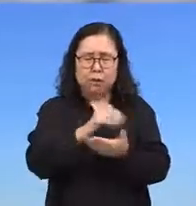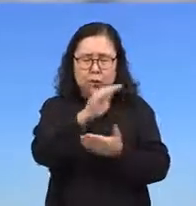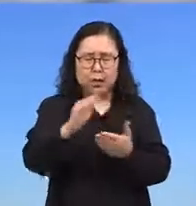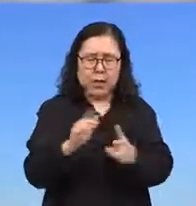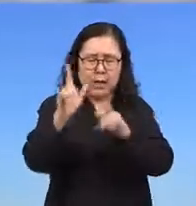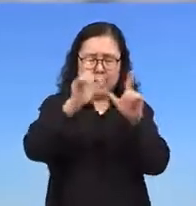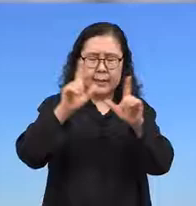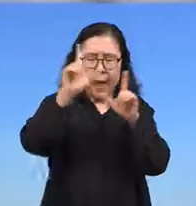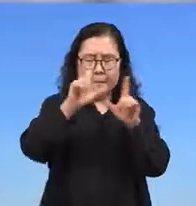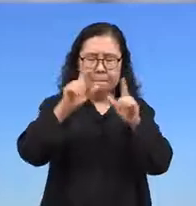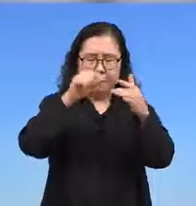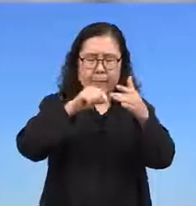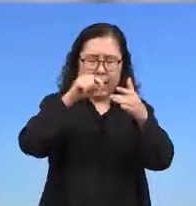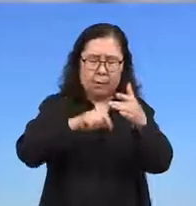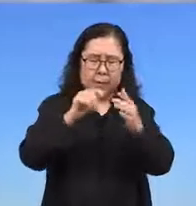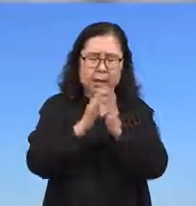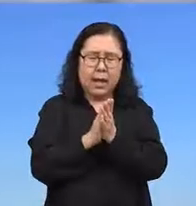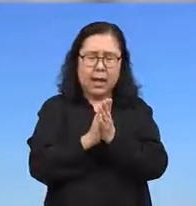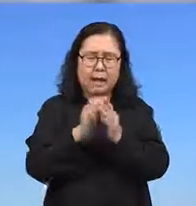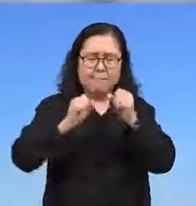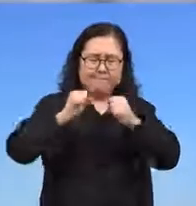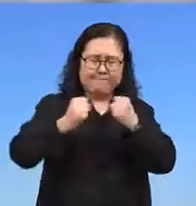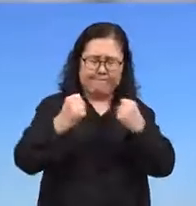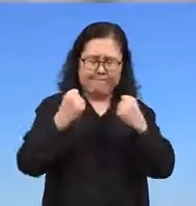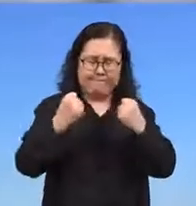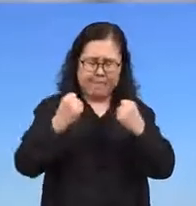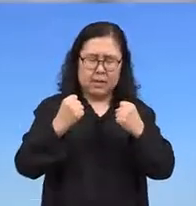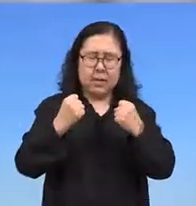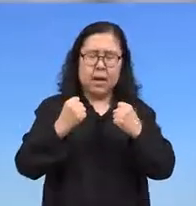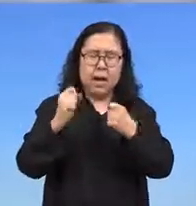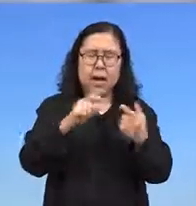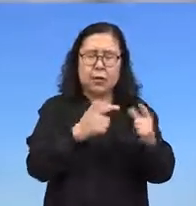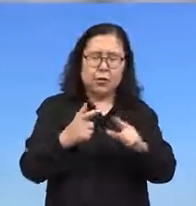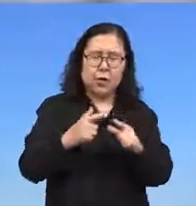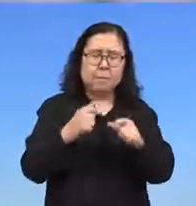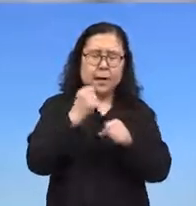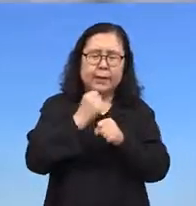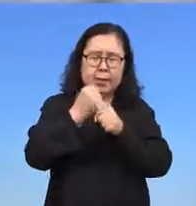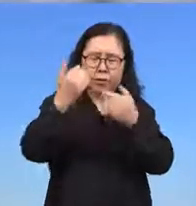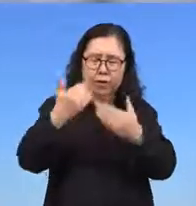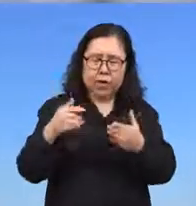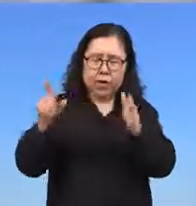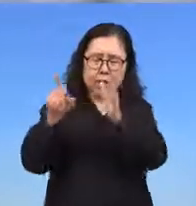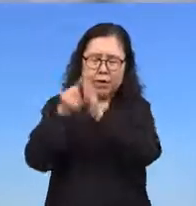영원하신 그 주님이 우리의 삶 가운데 역동적인 이 하루를 만들어 주심을 신뢰하면서